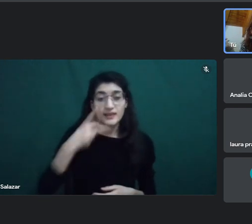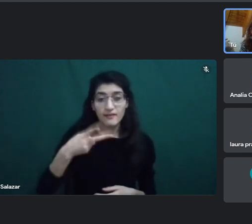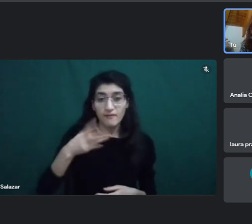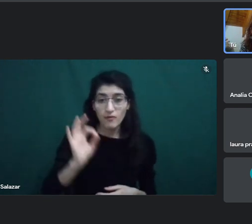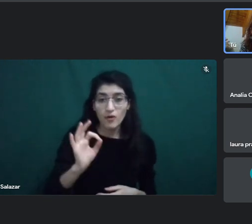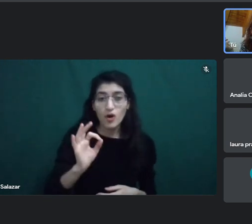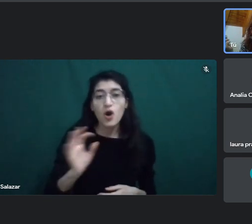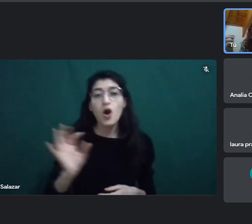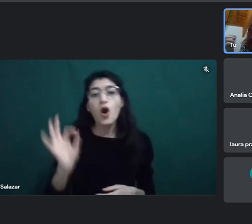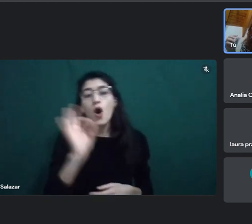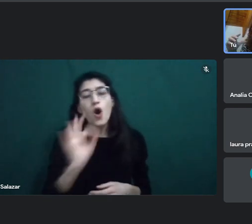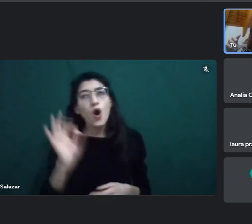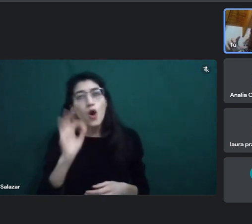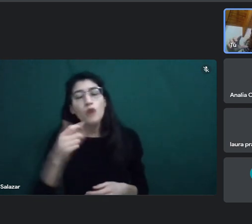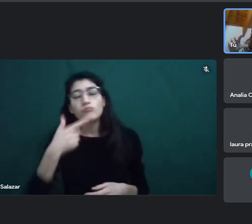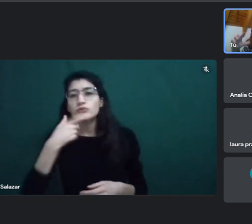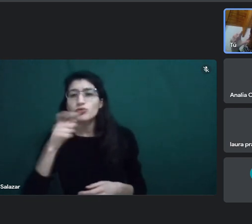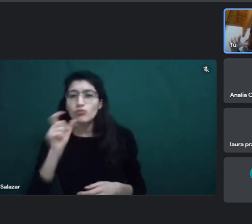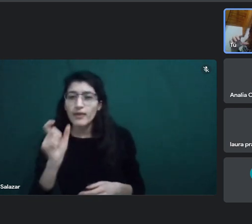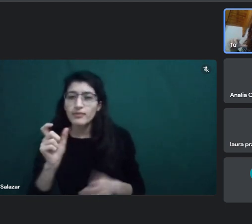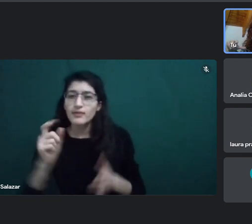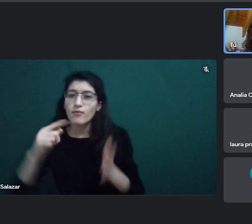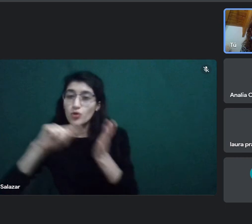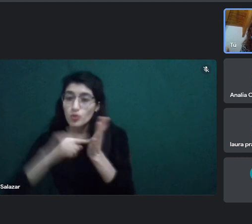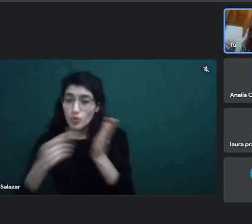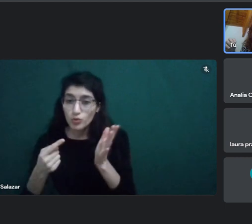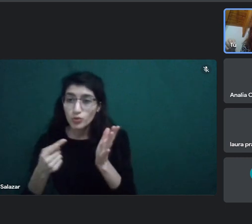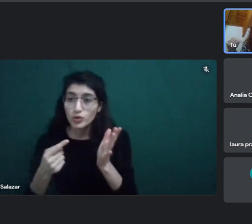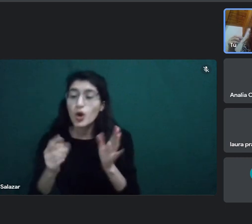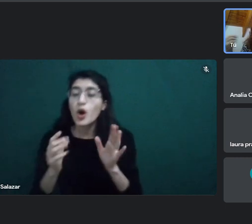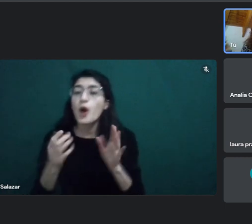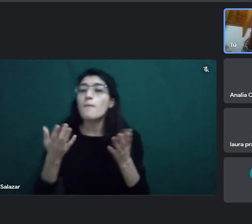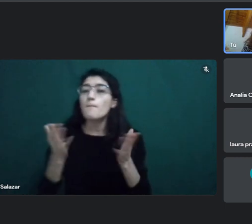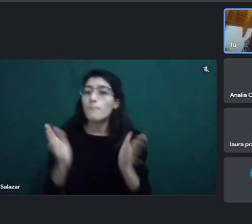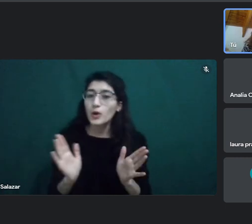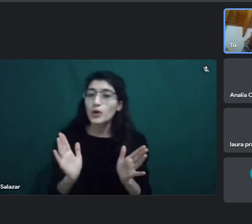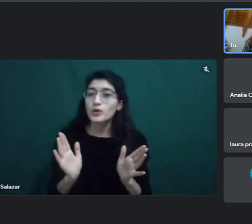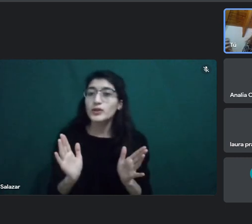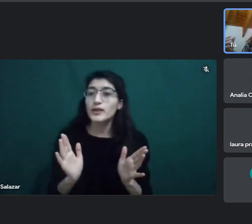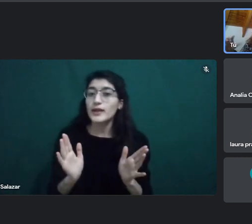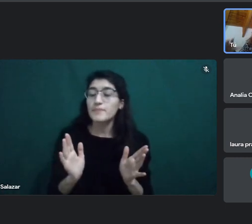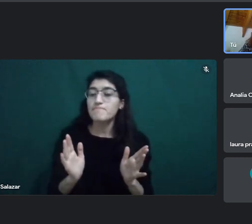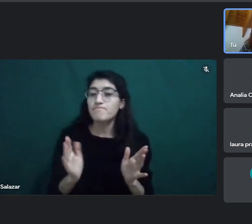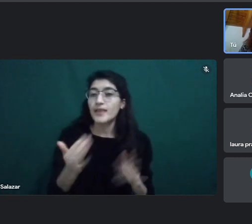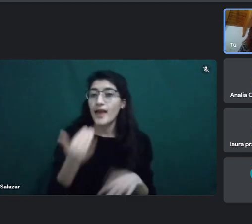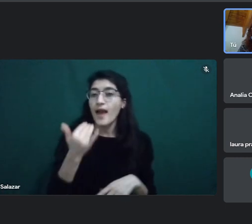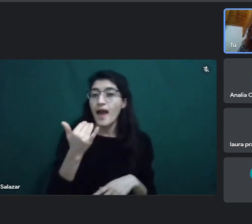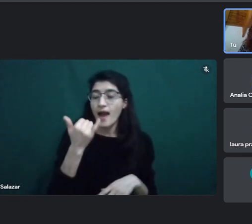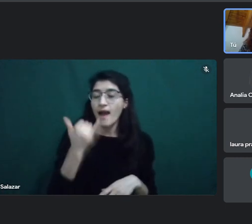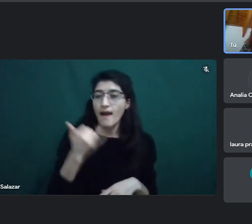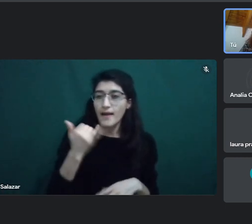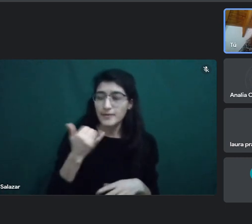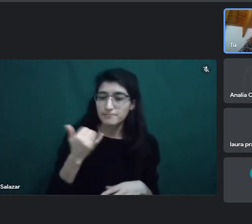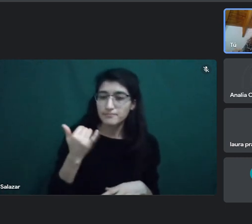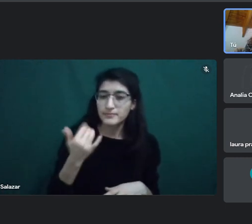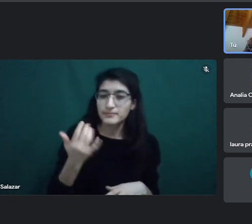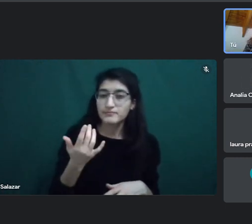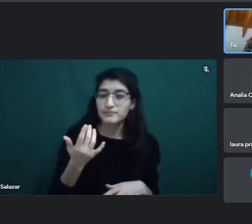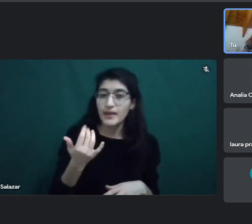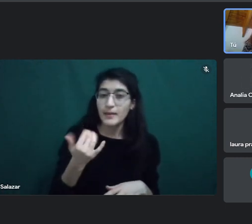sustantivo núcleo, porque ya dijimos que en muchos casos el infinitivo